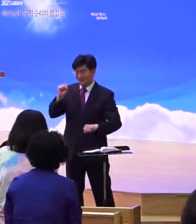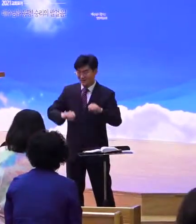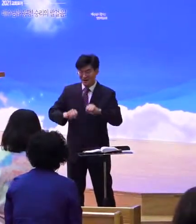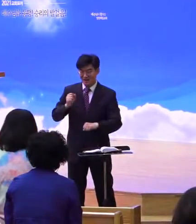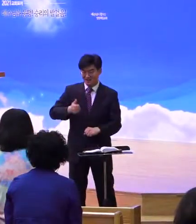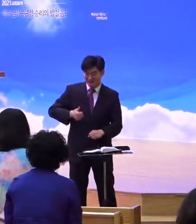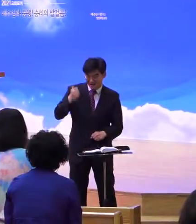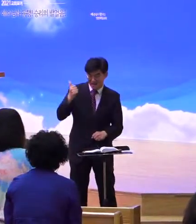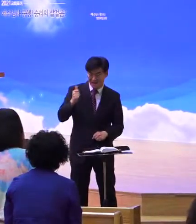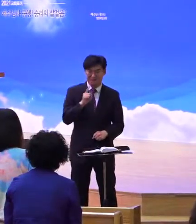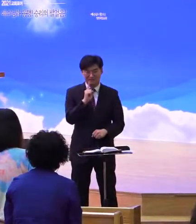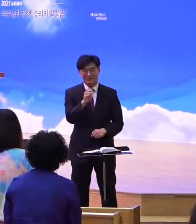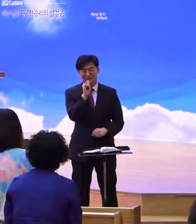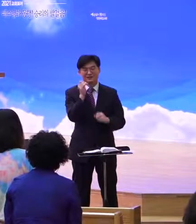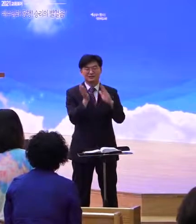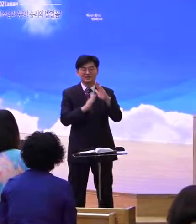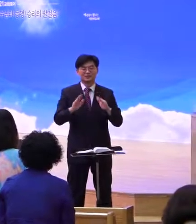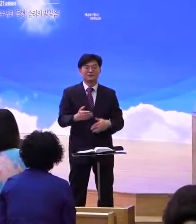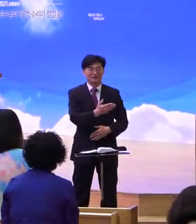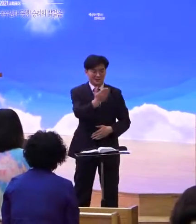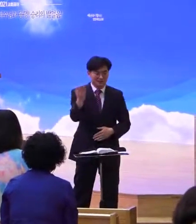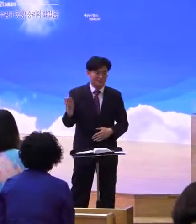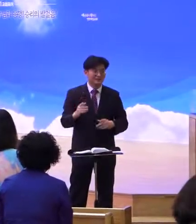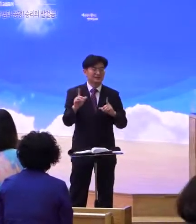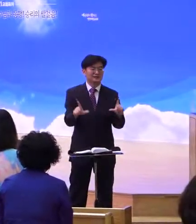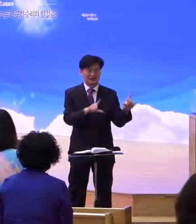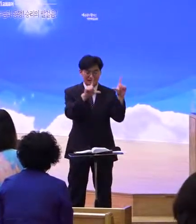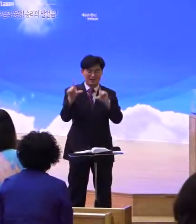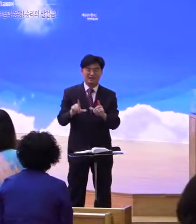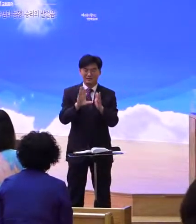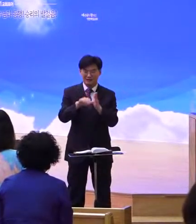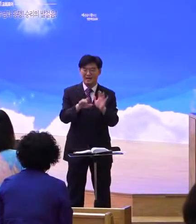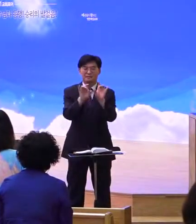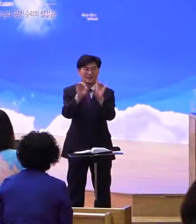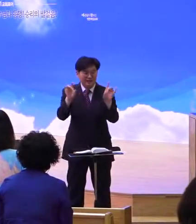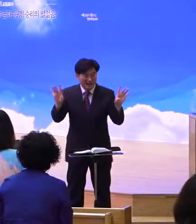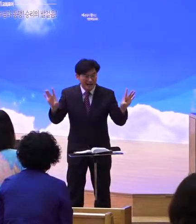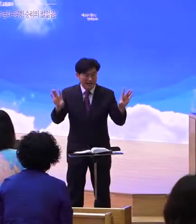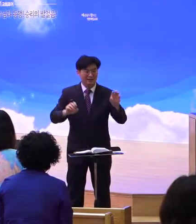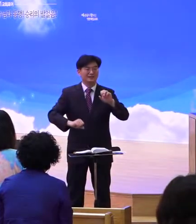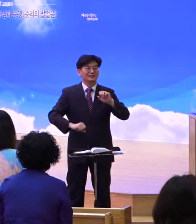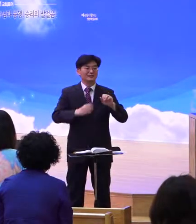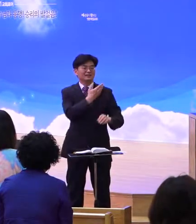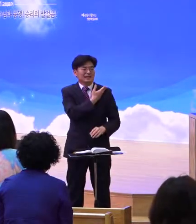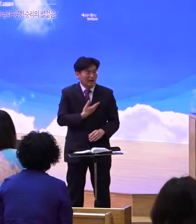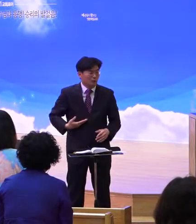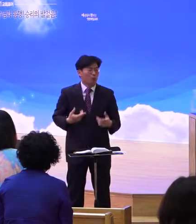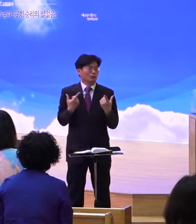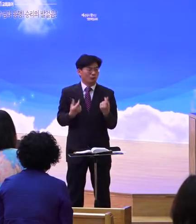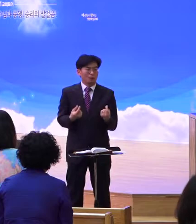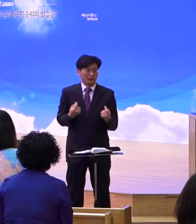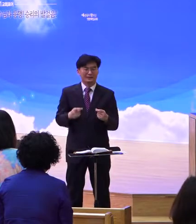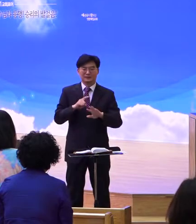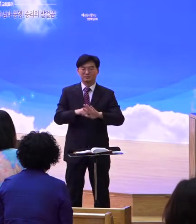현장에서 성령을 따라, 하나님의 뜻을 따라 하나님 말씀하시는 대로 우리가 살겠습니다 하는